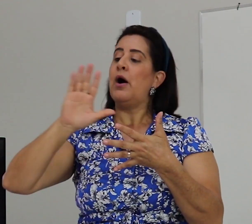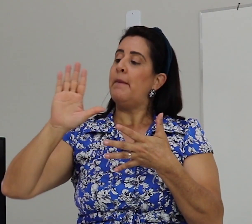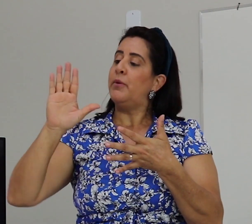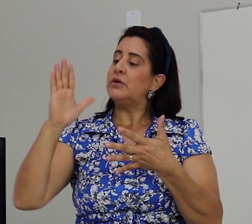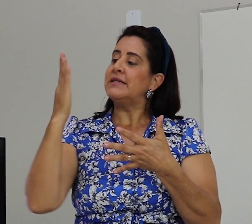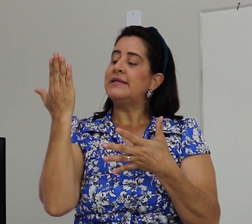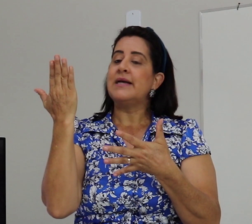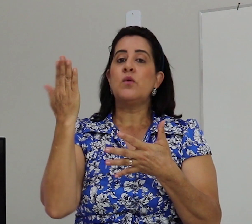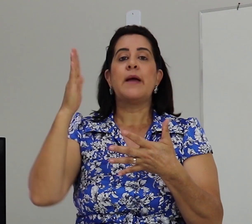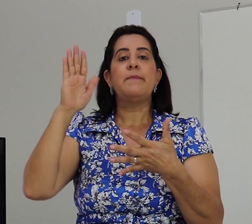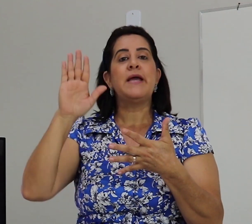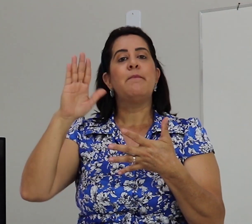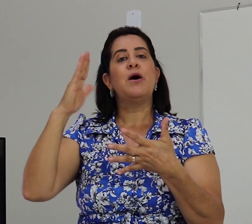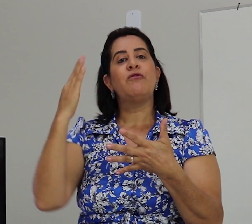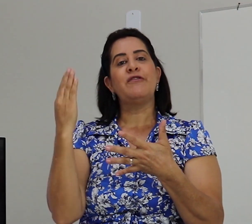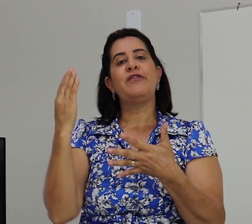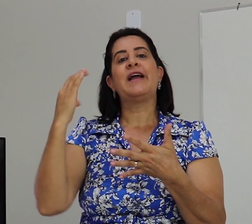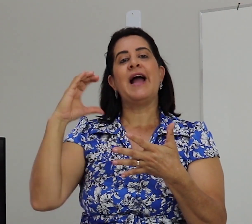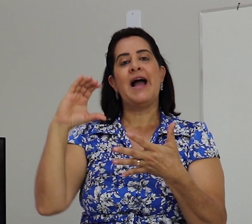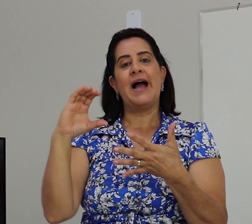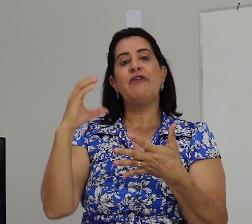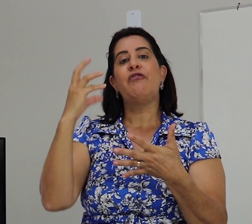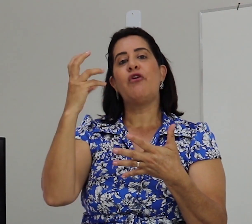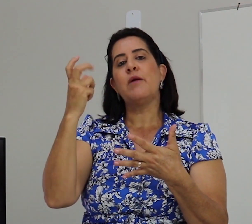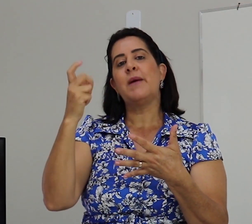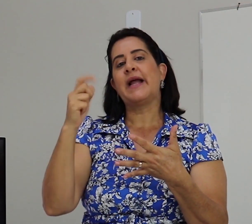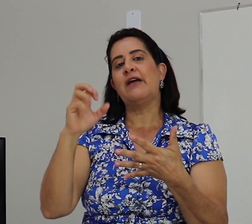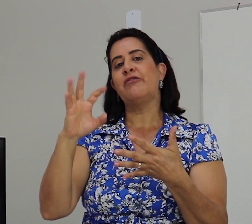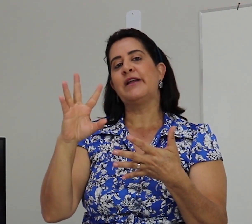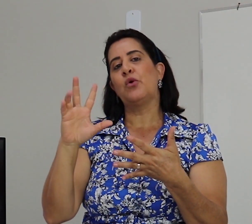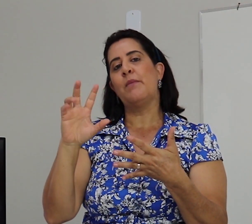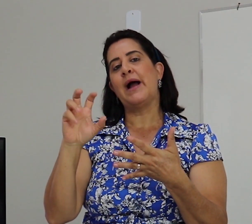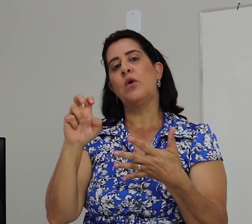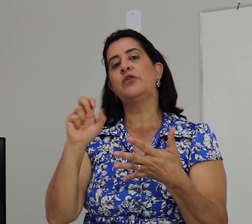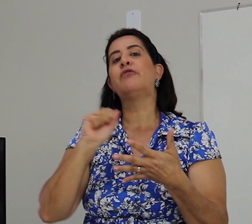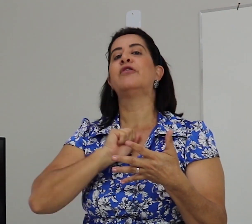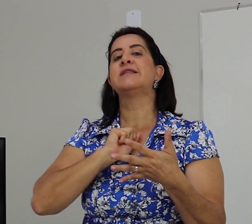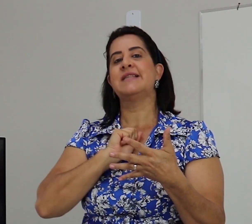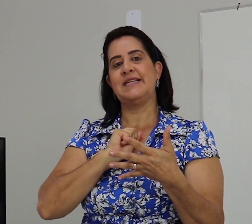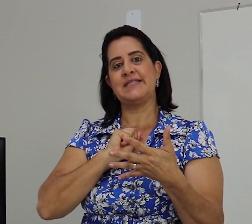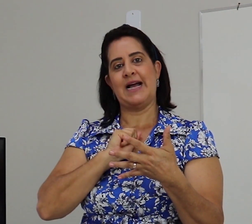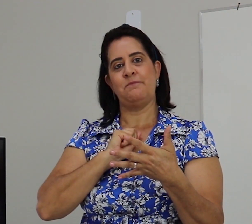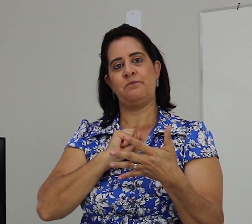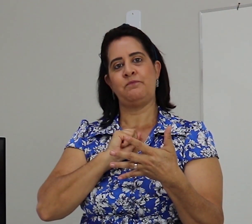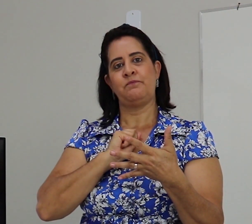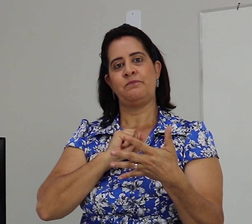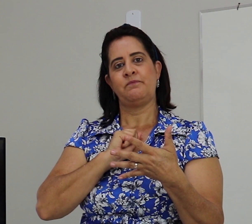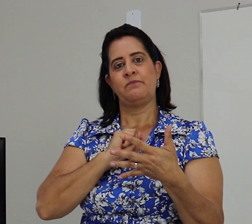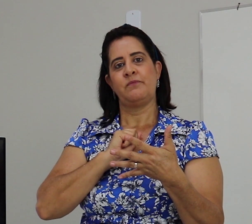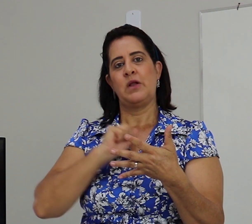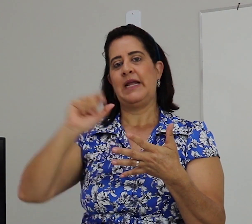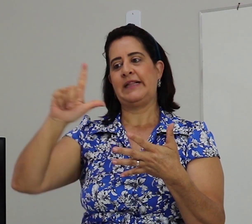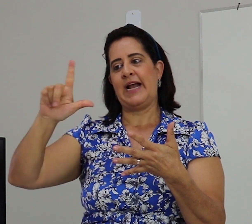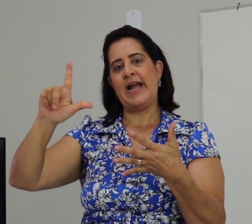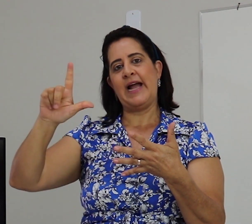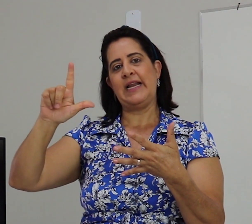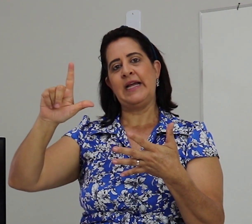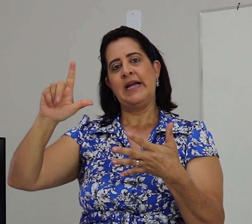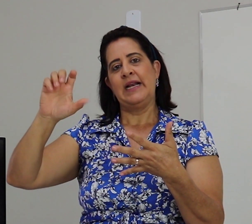à posição que a minha mão vai ficar, a forma que ela vai tomar quando eu for sinalizar. Letra L,